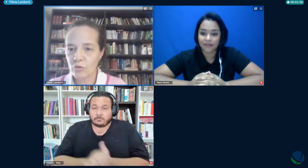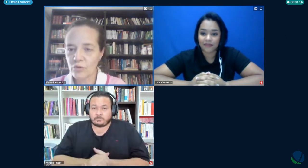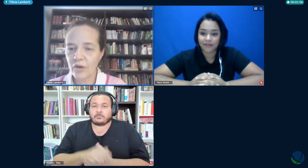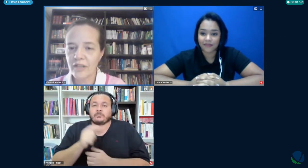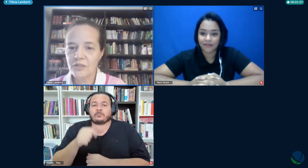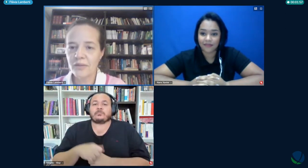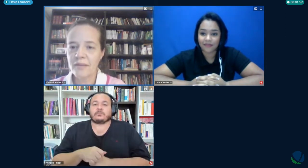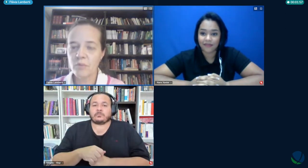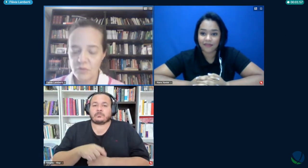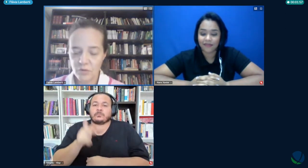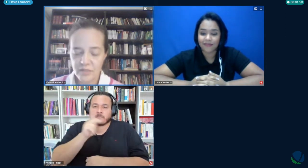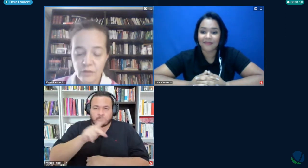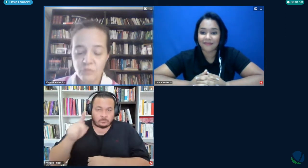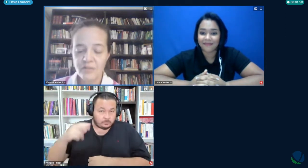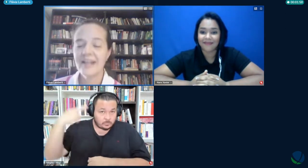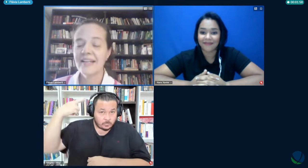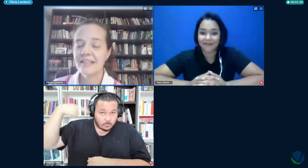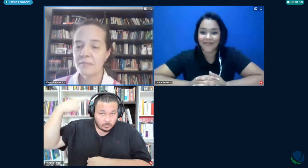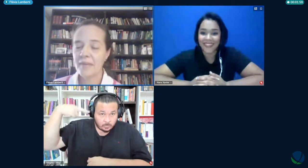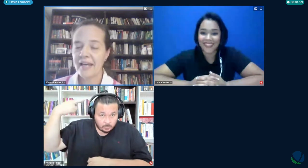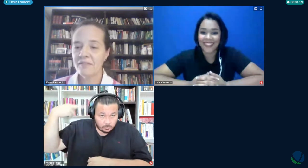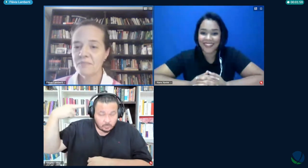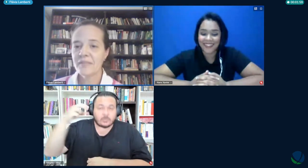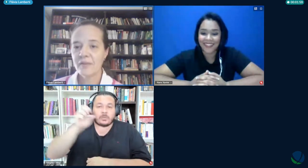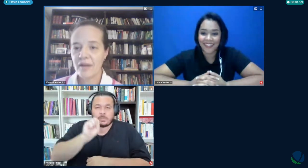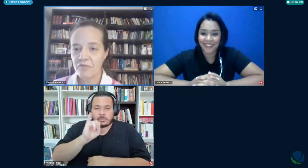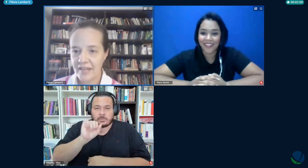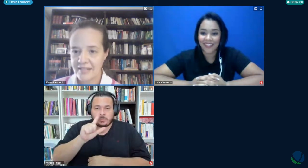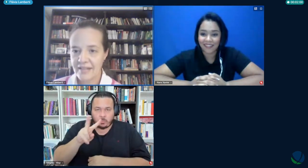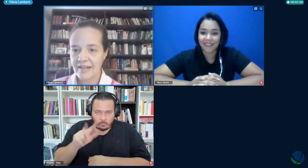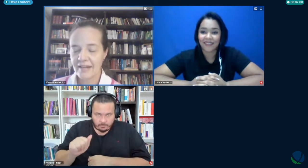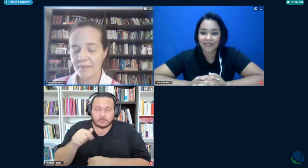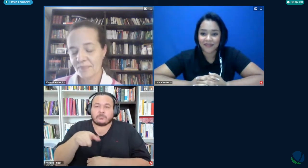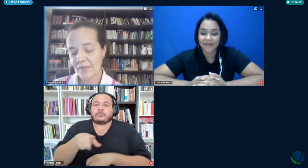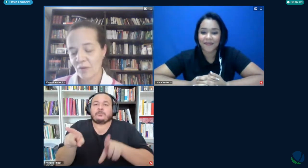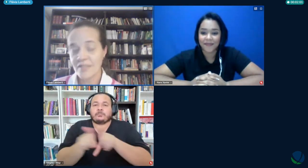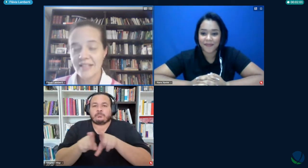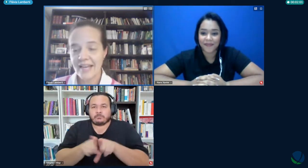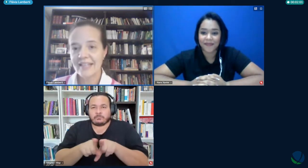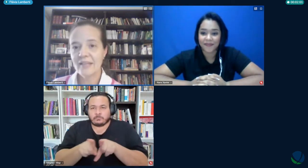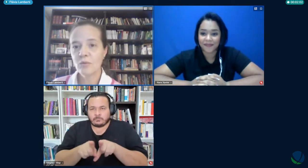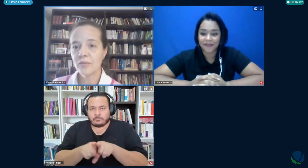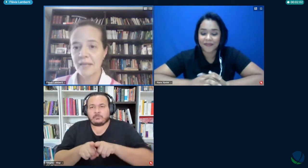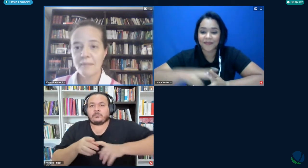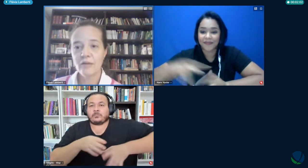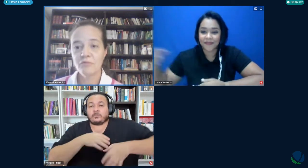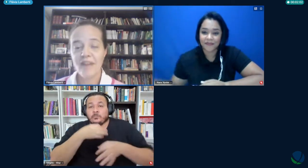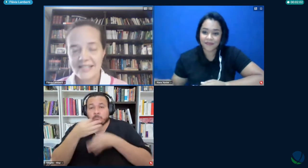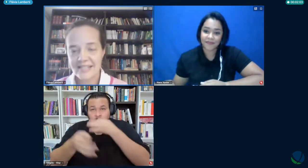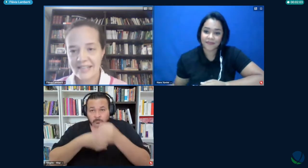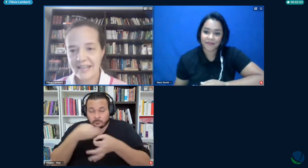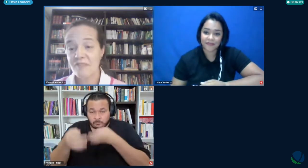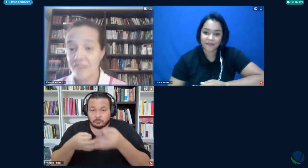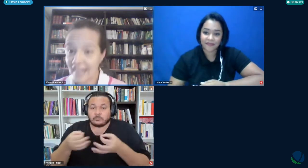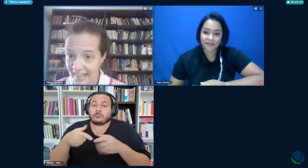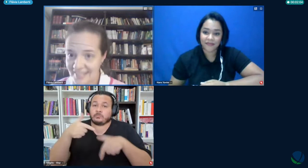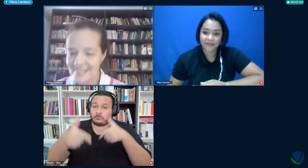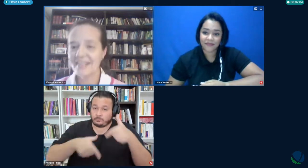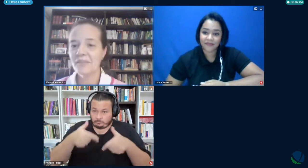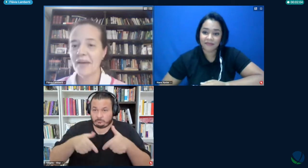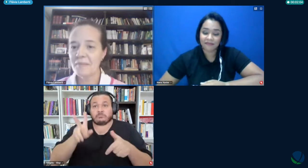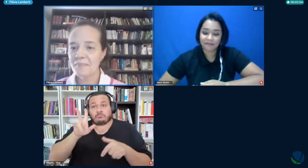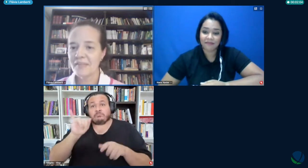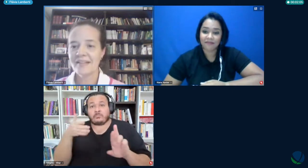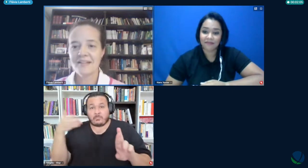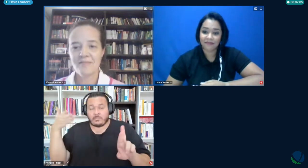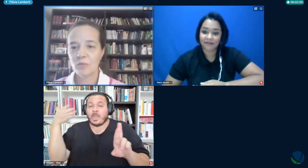Professor Custódio, né? Professor Silva, também, né, fez a... Considera que o trabalho vai ser referência,